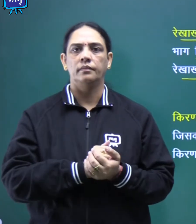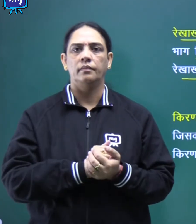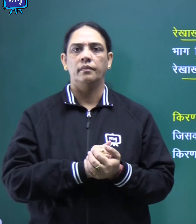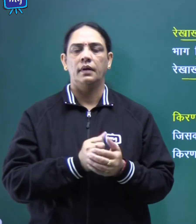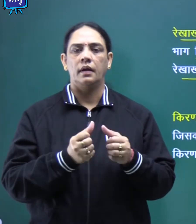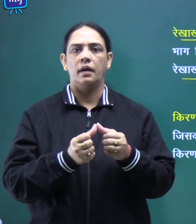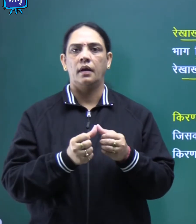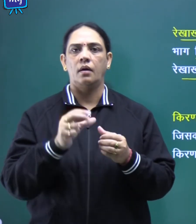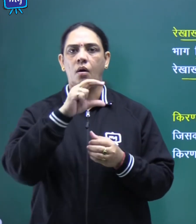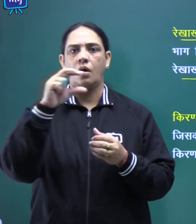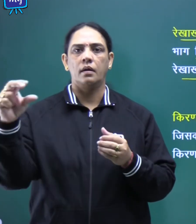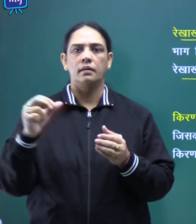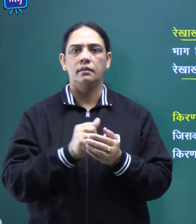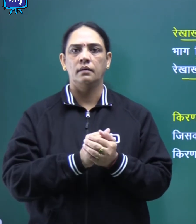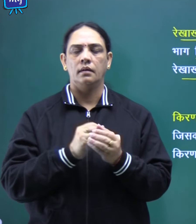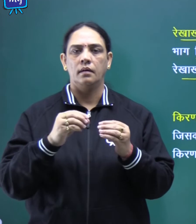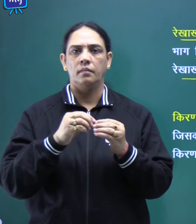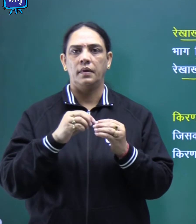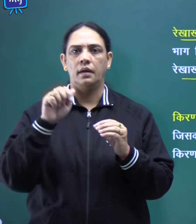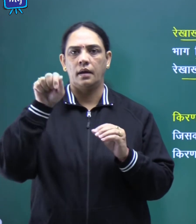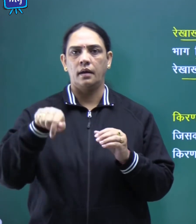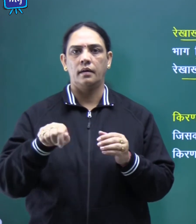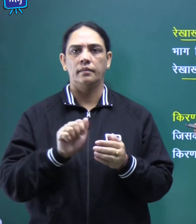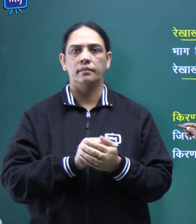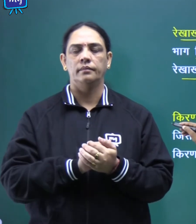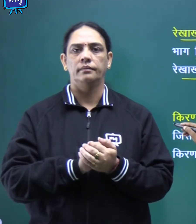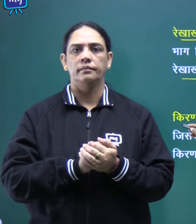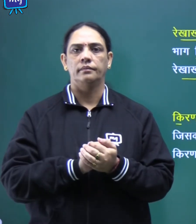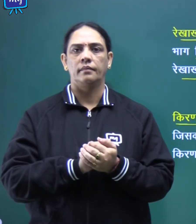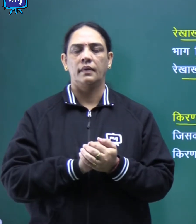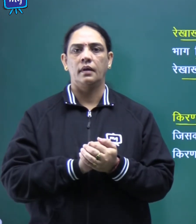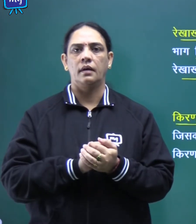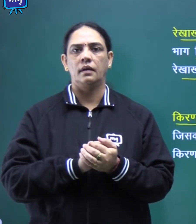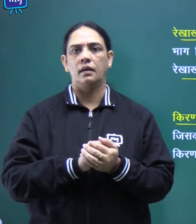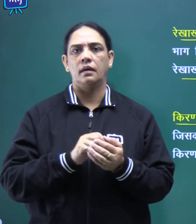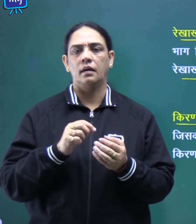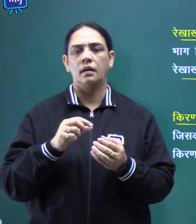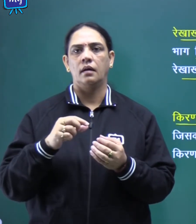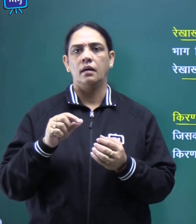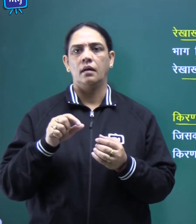A और B हैं। किरण